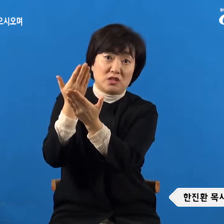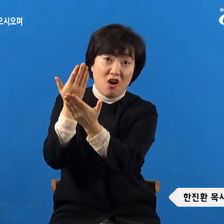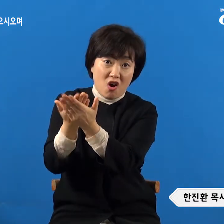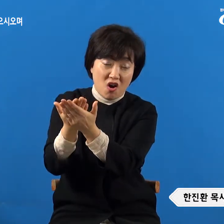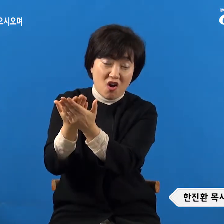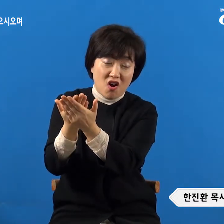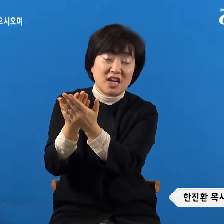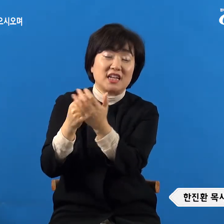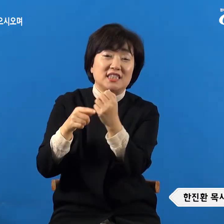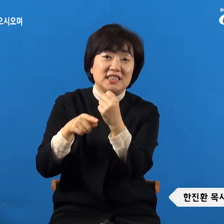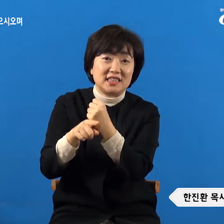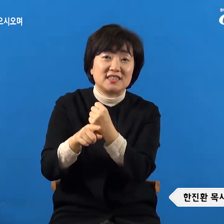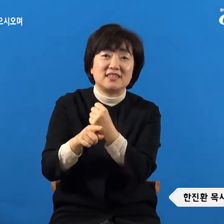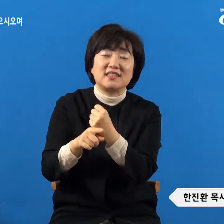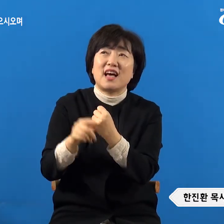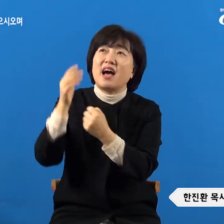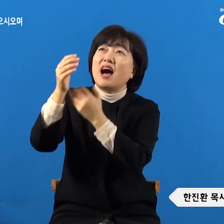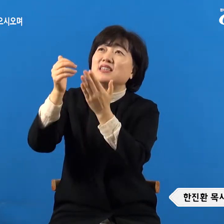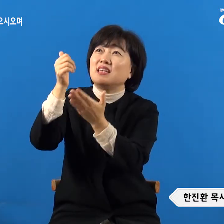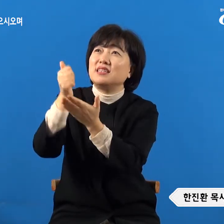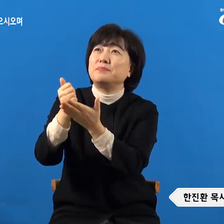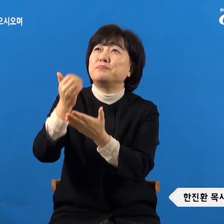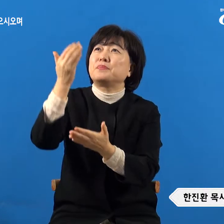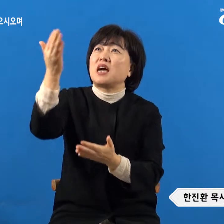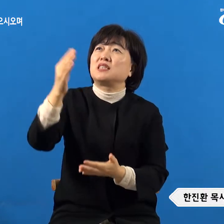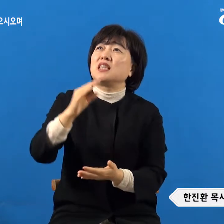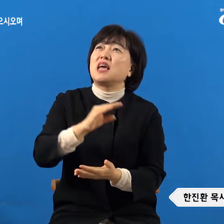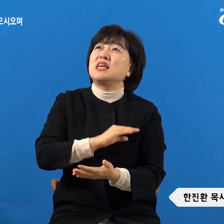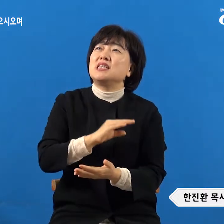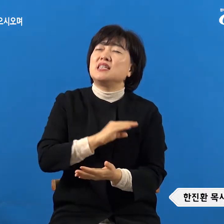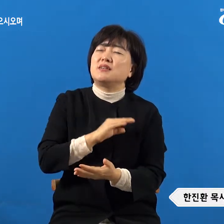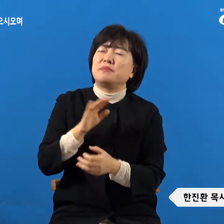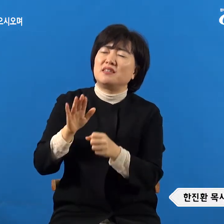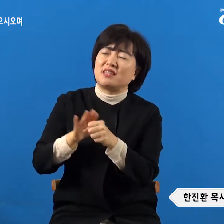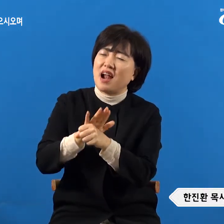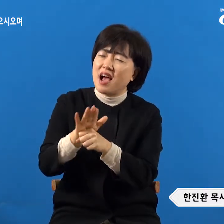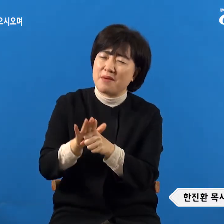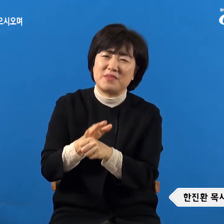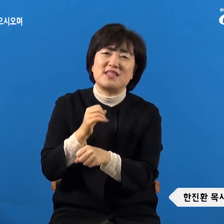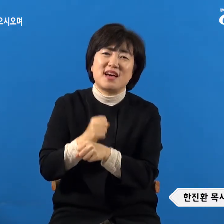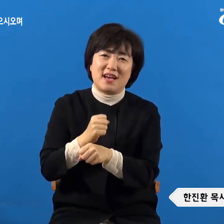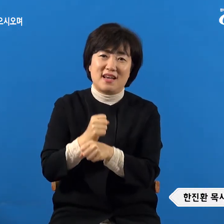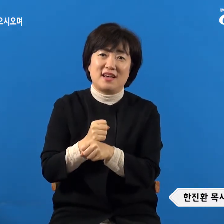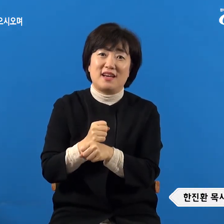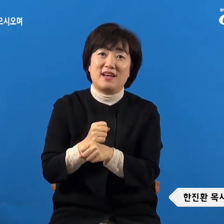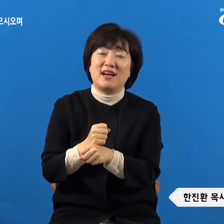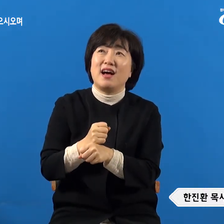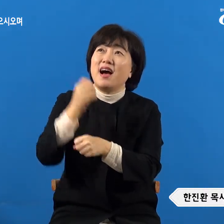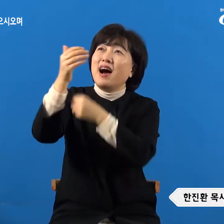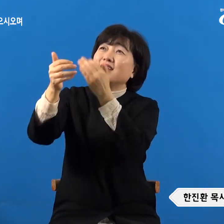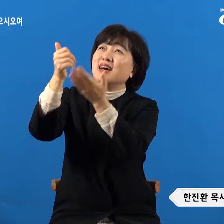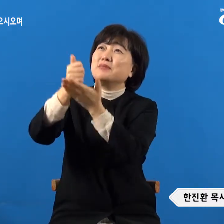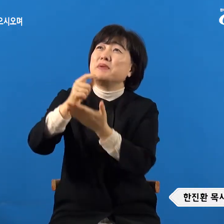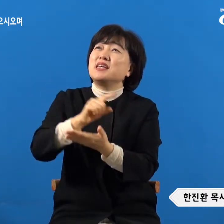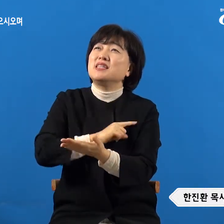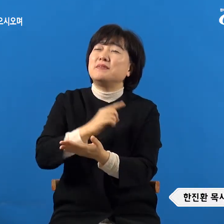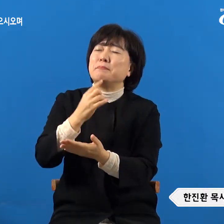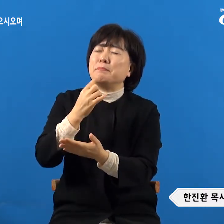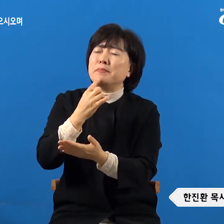기도의 의미는 하나님, 내가 당신의 이름을 사랑합니다, 당신의